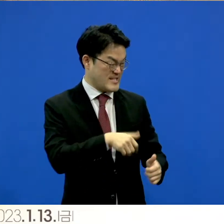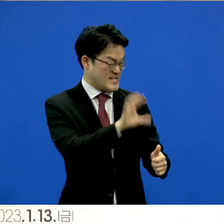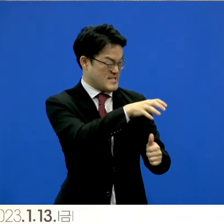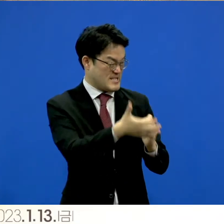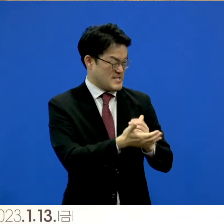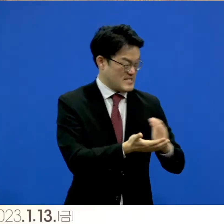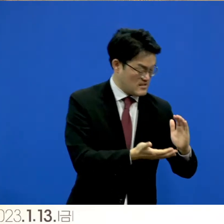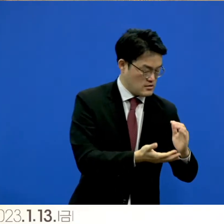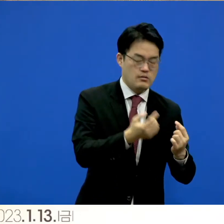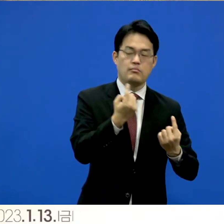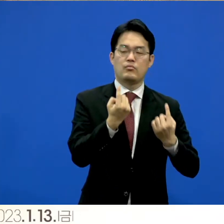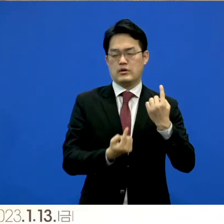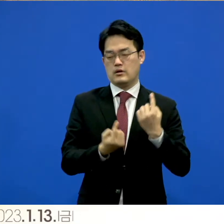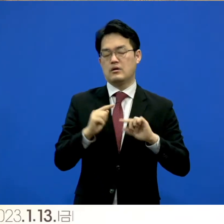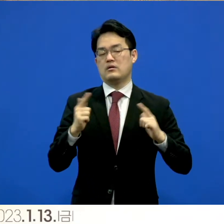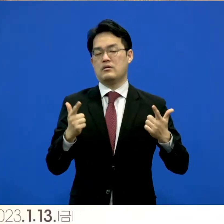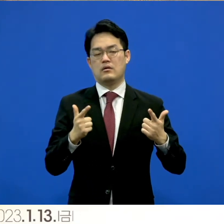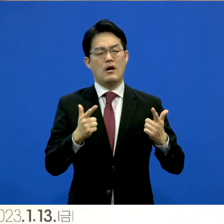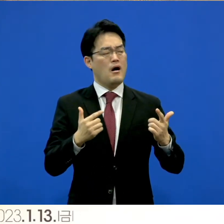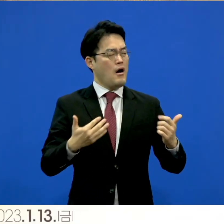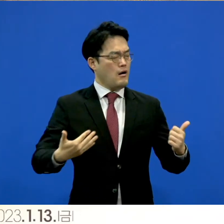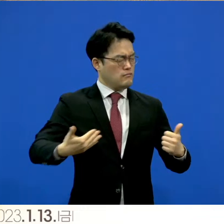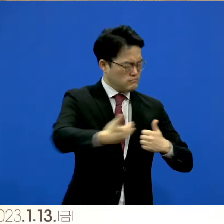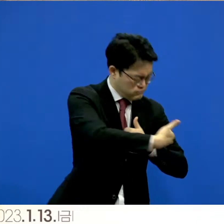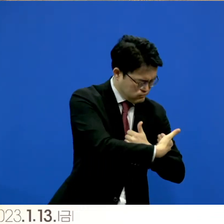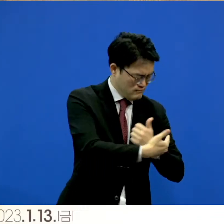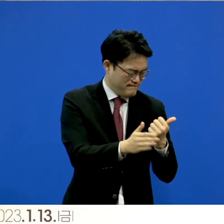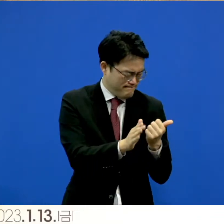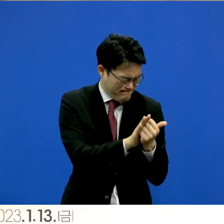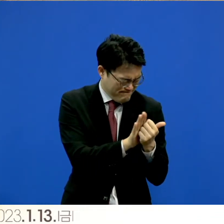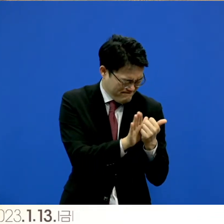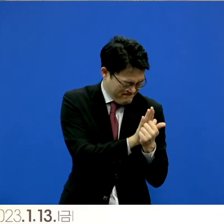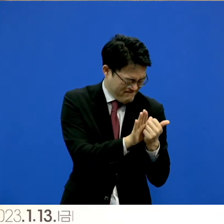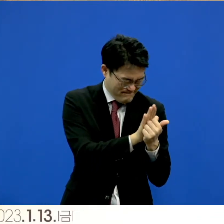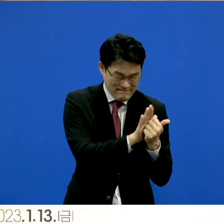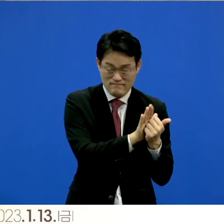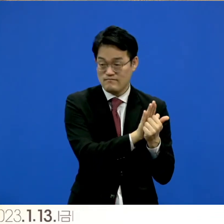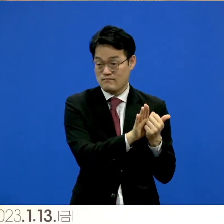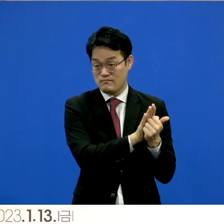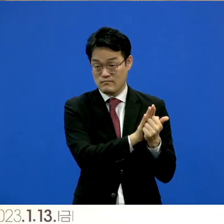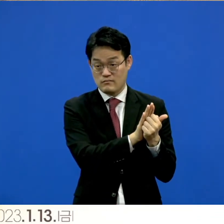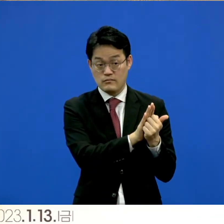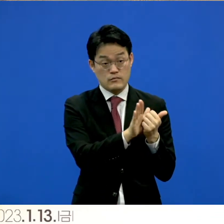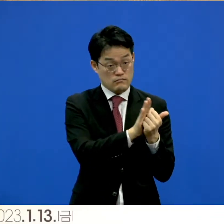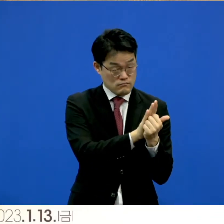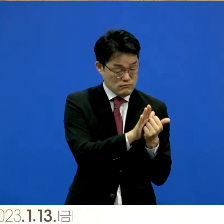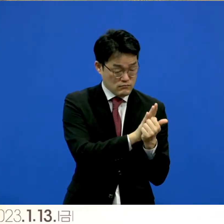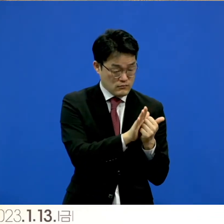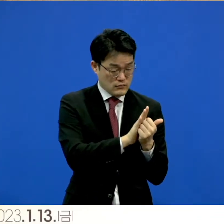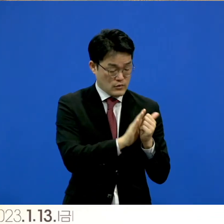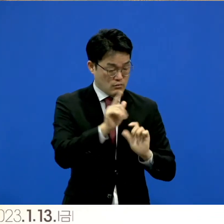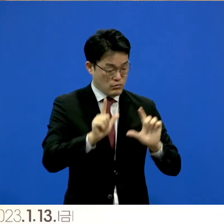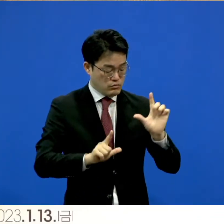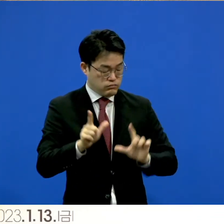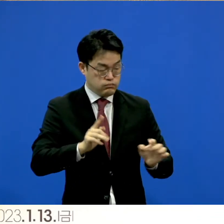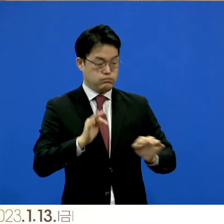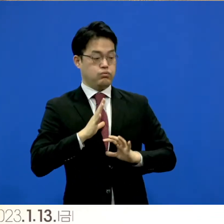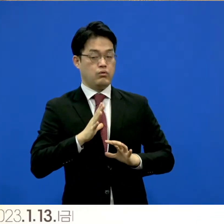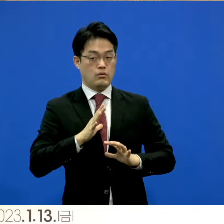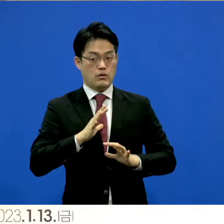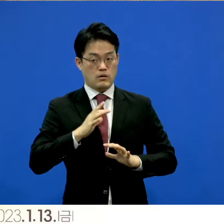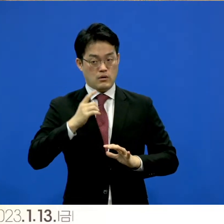줍니다. 그런데 이 환대라는 것이 너무 파격적입니다. 그 환대의 시작은